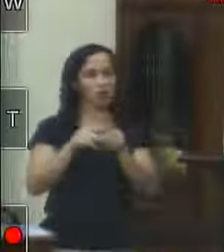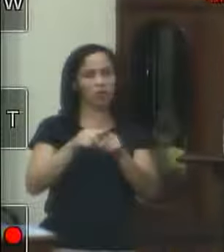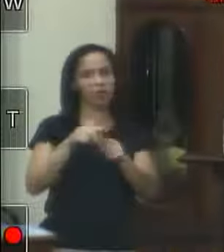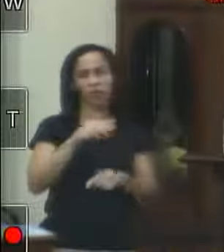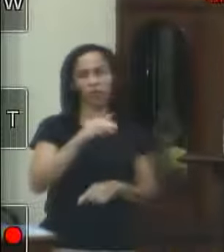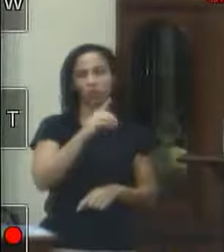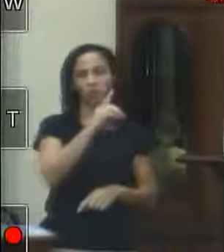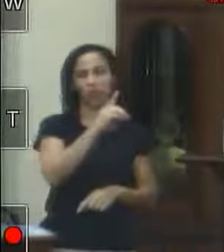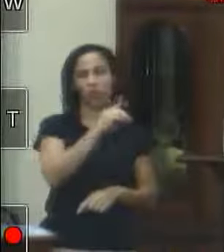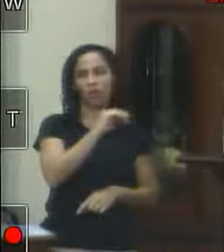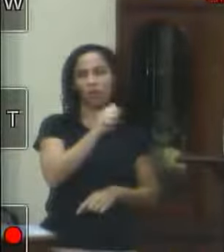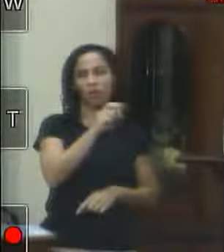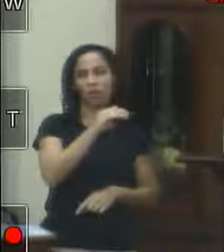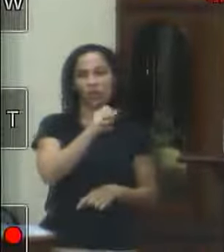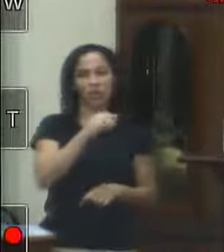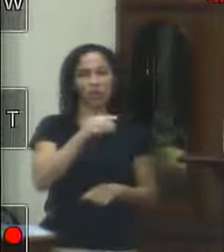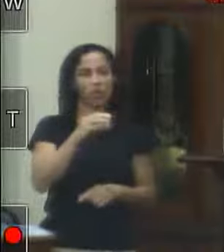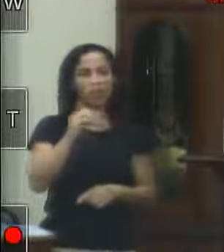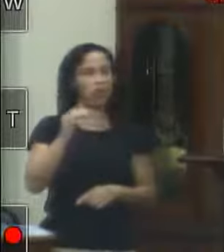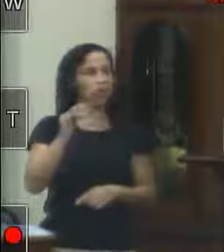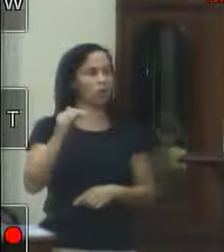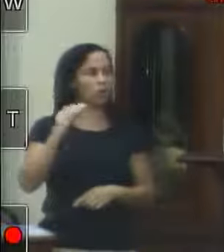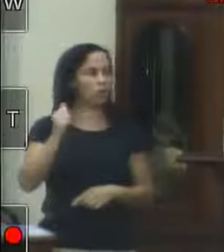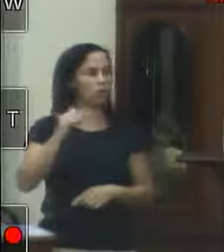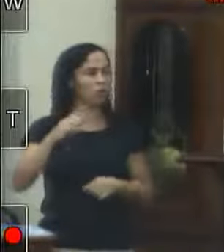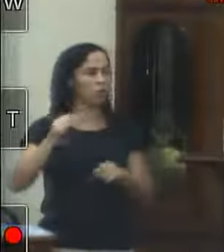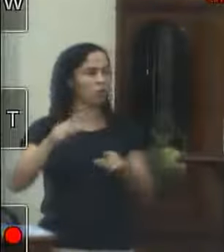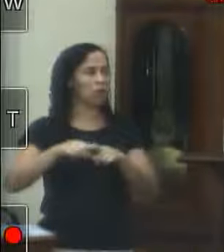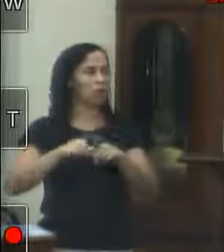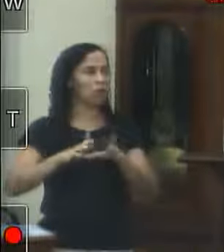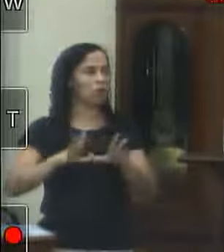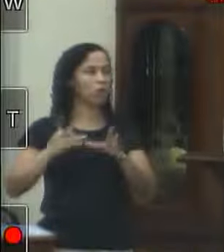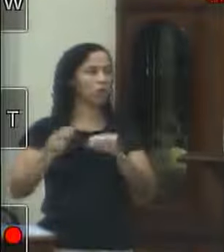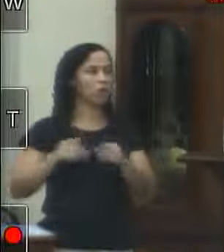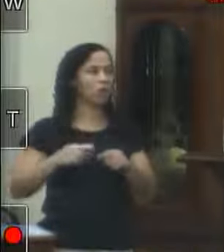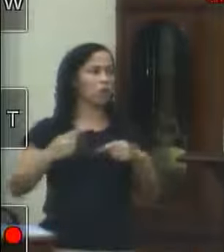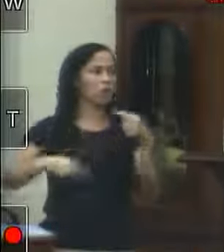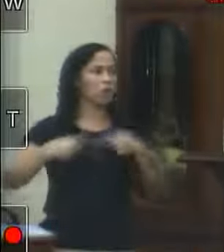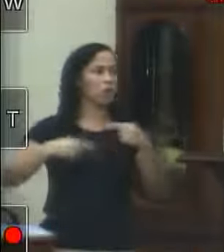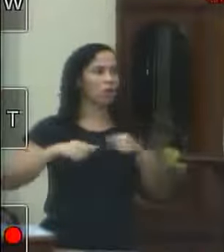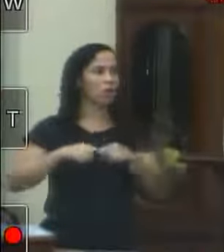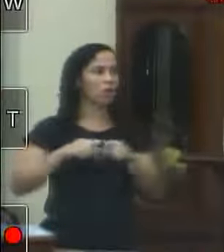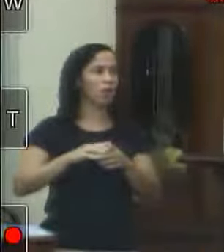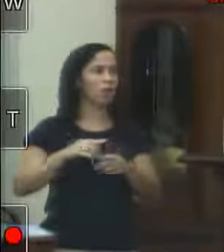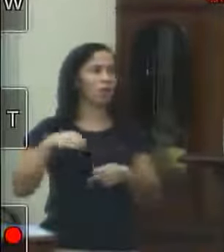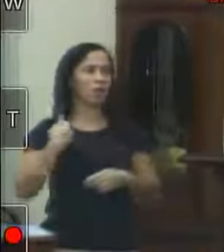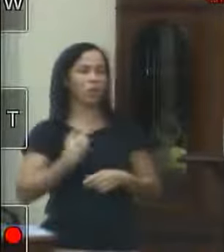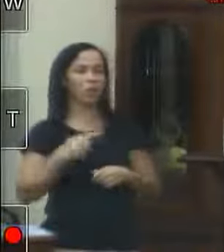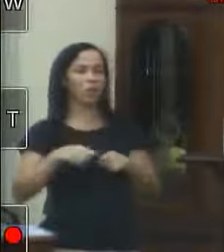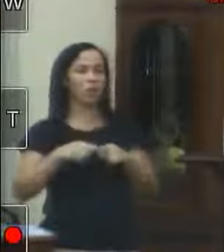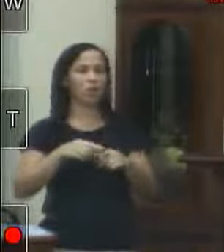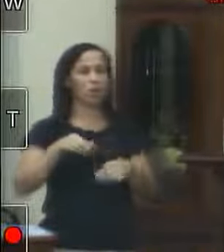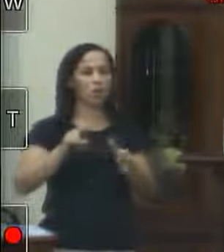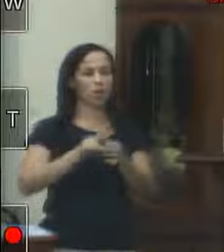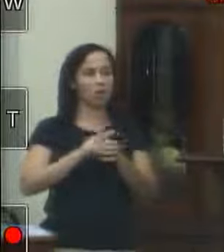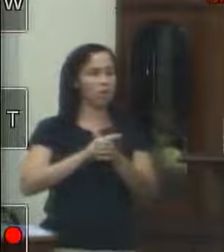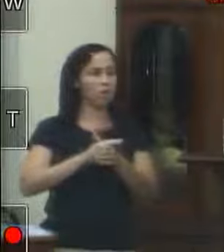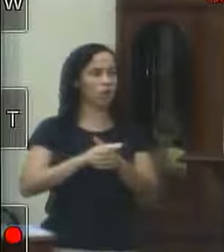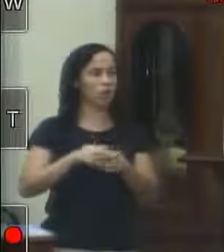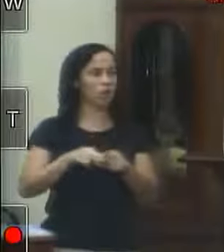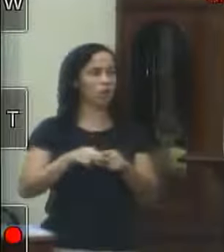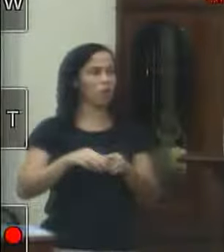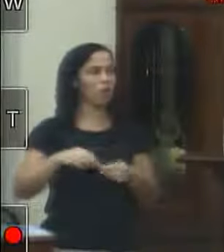a população quanto os vereadores para participar com a gente. Mas digo sempre, aqui todo mundo é a política partidária. O nosso partido aqui é Valença,